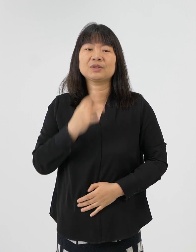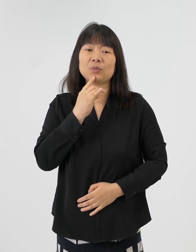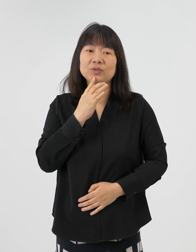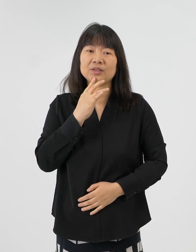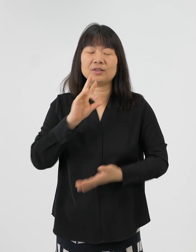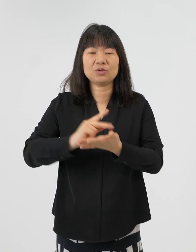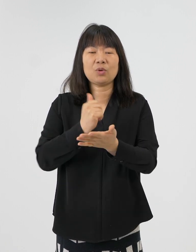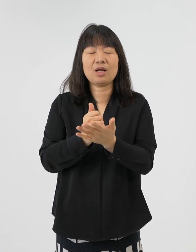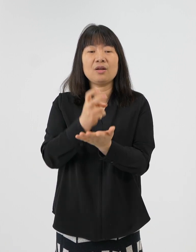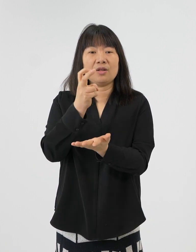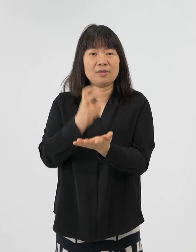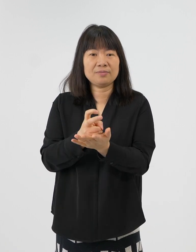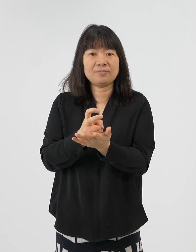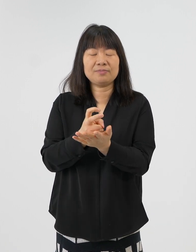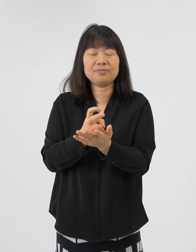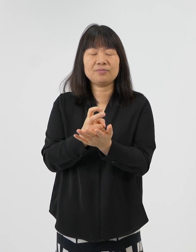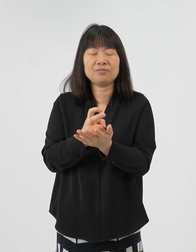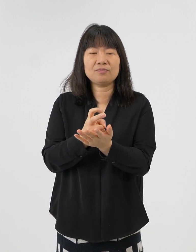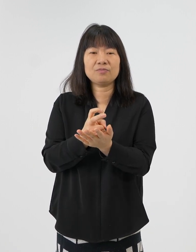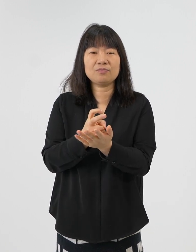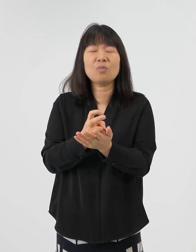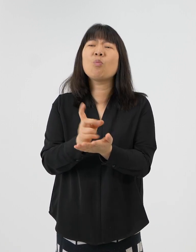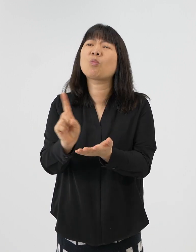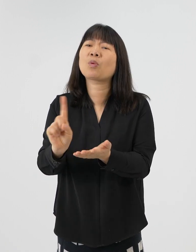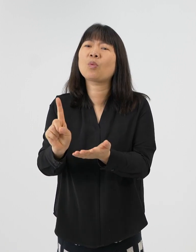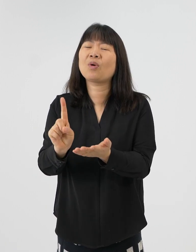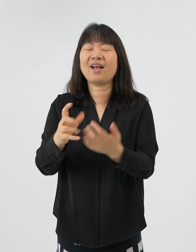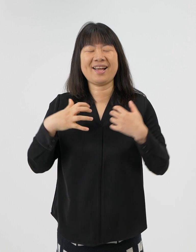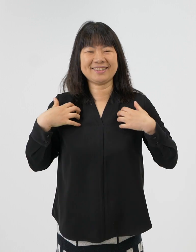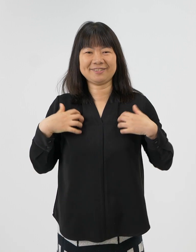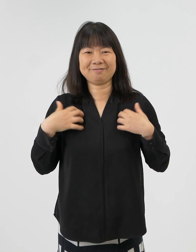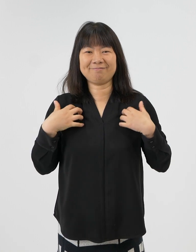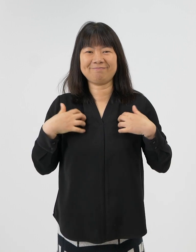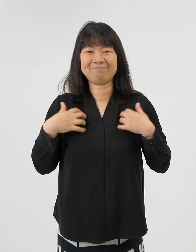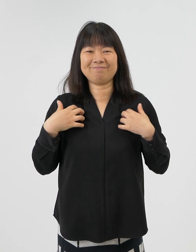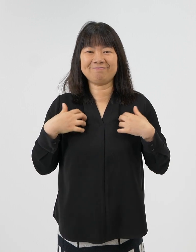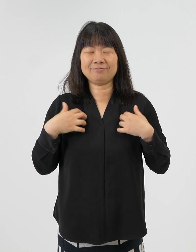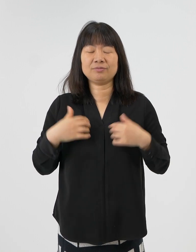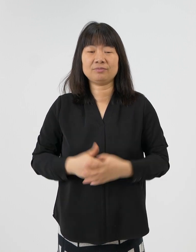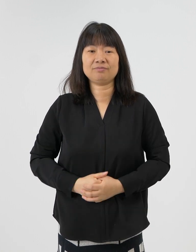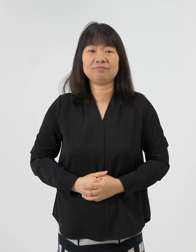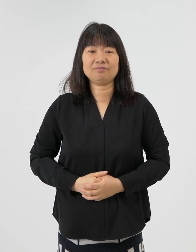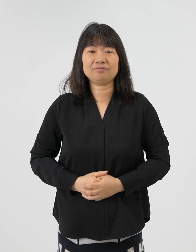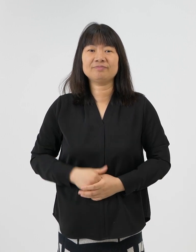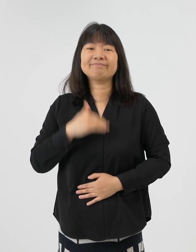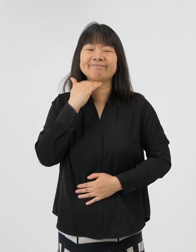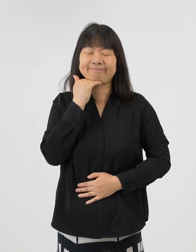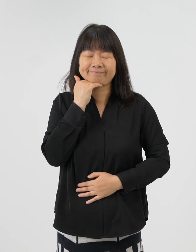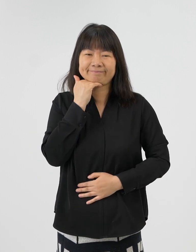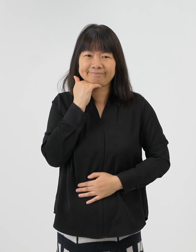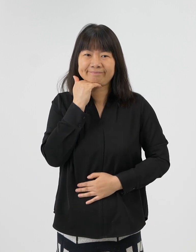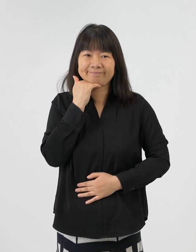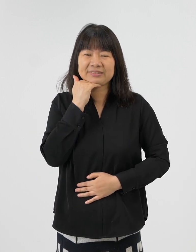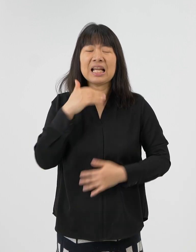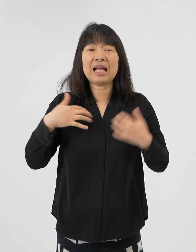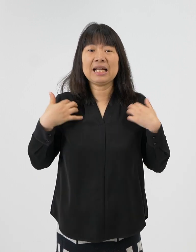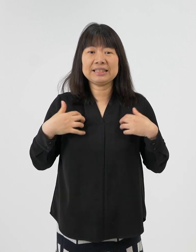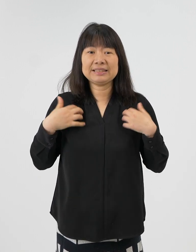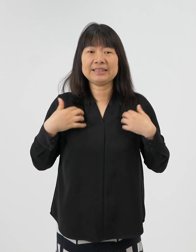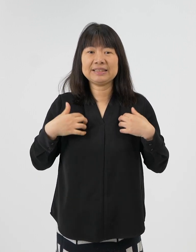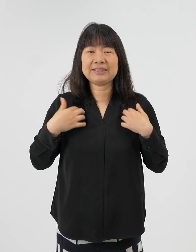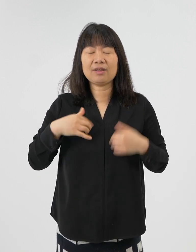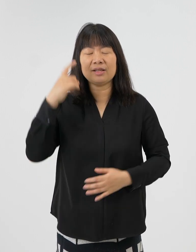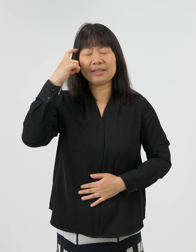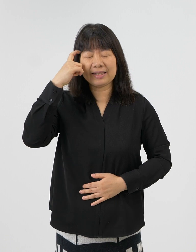오직 여호와의 율법을 뭐하며? 즐거워하며. 자, 여러분, 이 즐거운